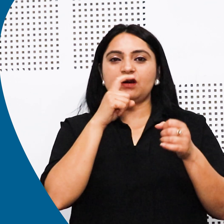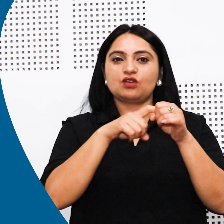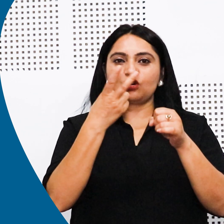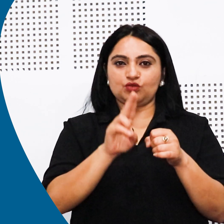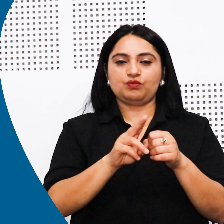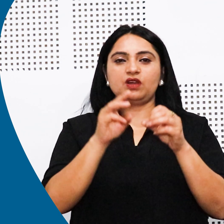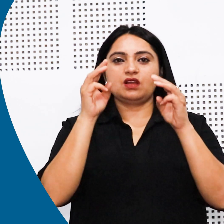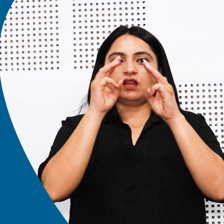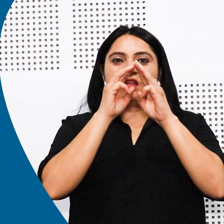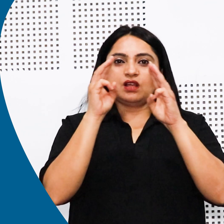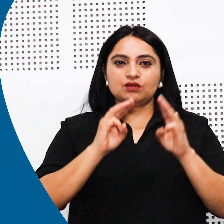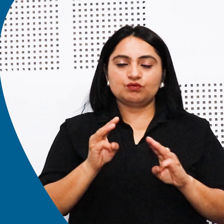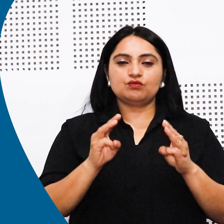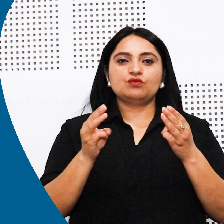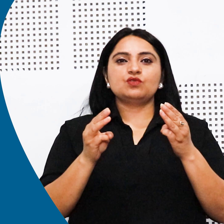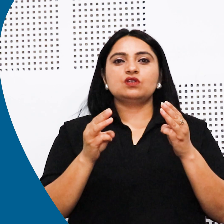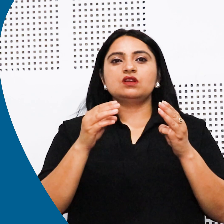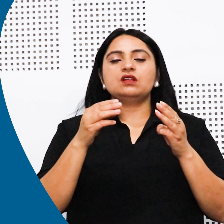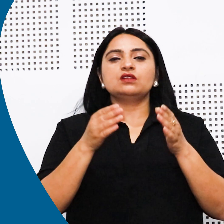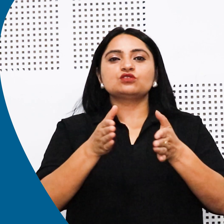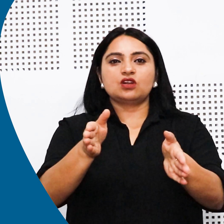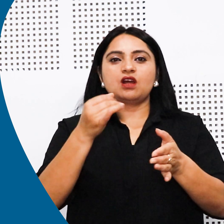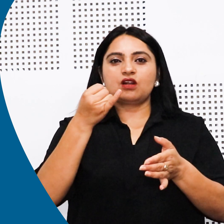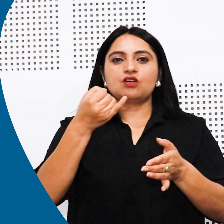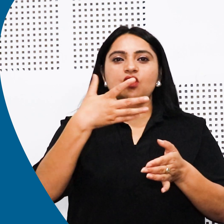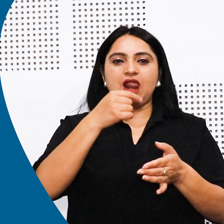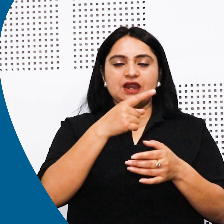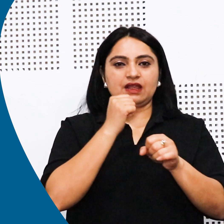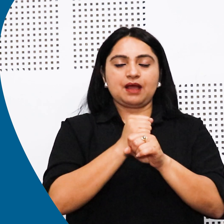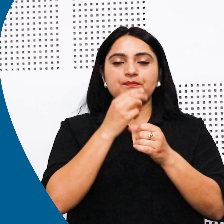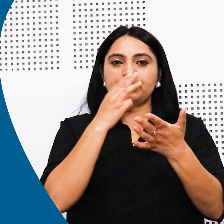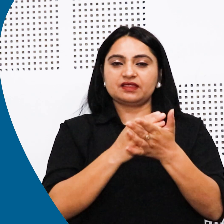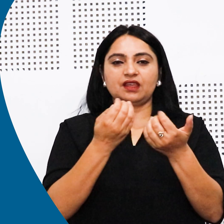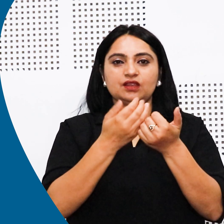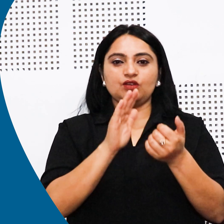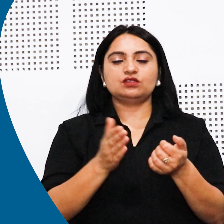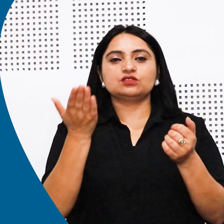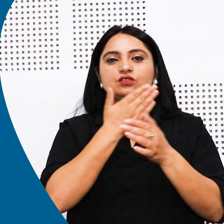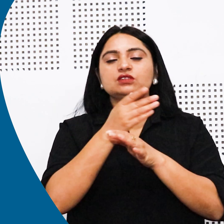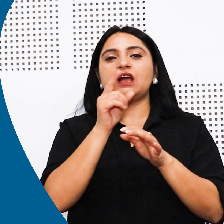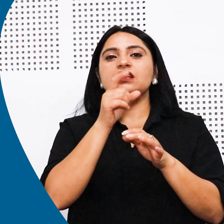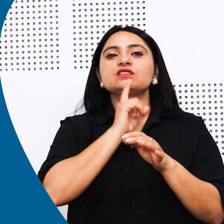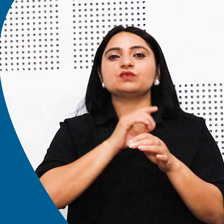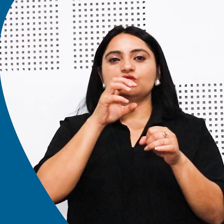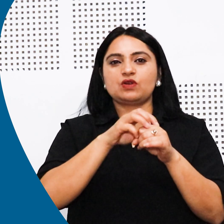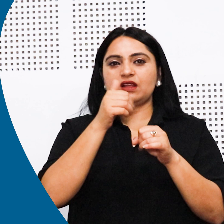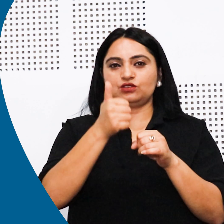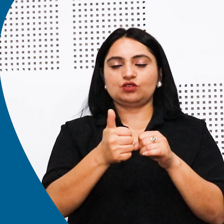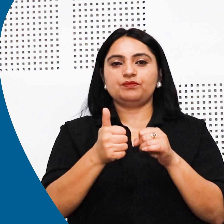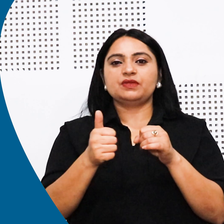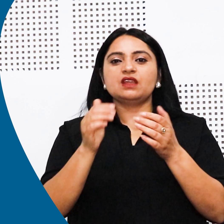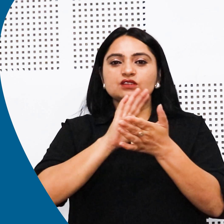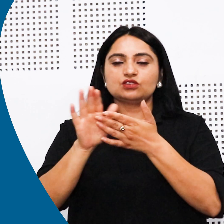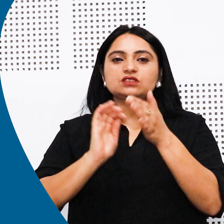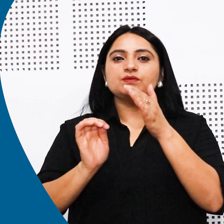मन्दिर टोल विकास संस्थाले 5 लाखको सडक ढलानको काम मात्रै गरेको छ। गत आर्थिक वर्षमा वडा नम्बर 6 मा मगर टोल सुधार तथा